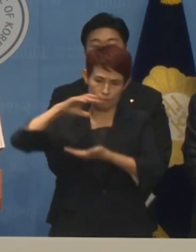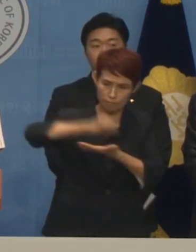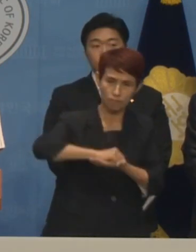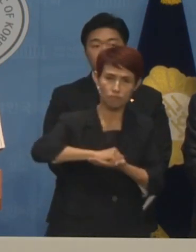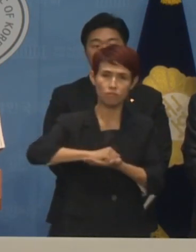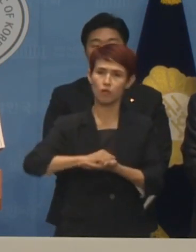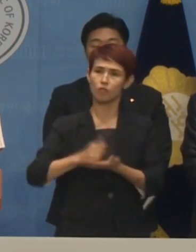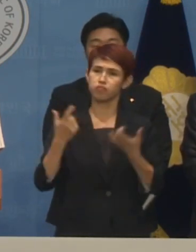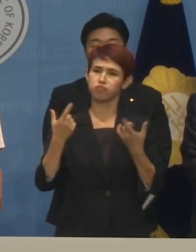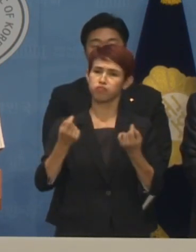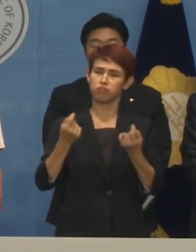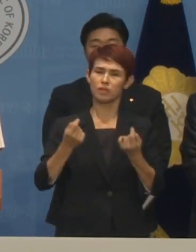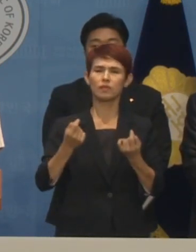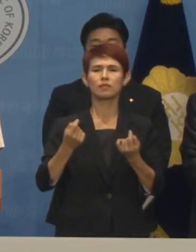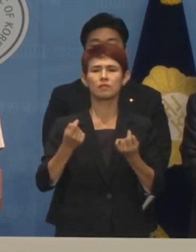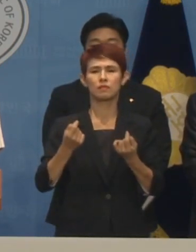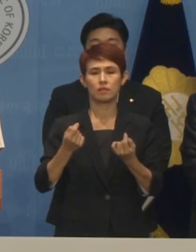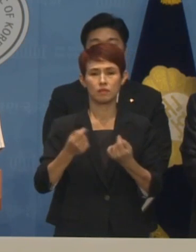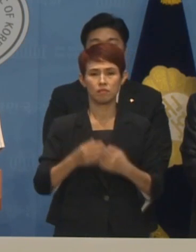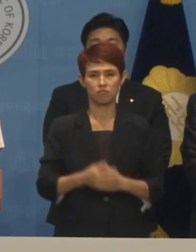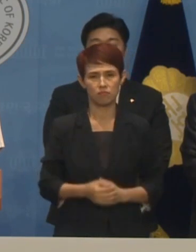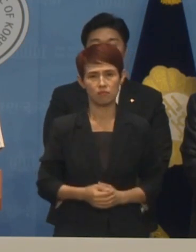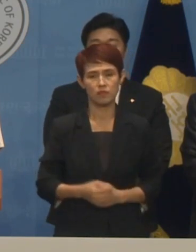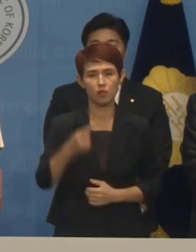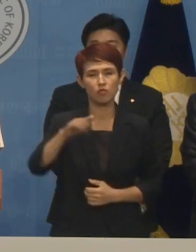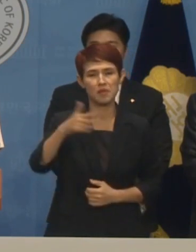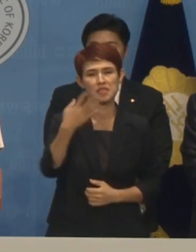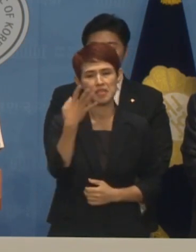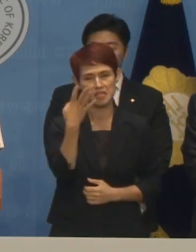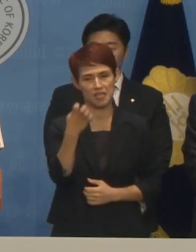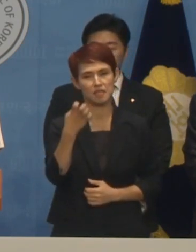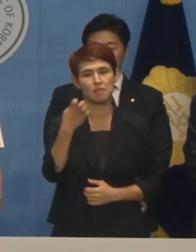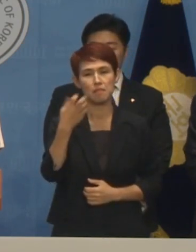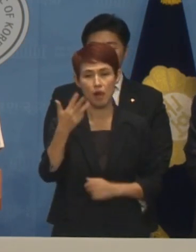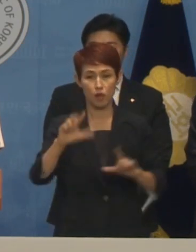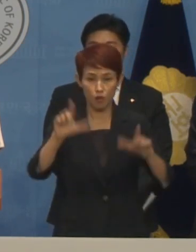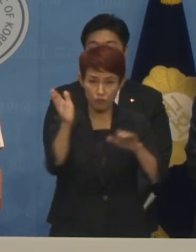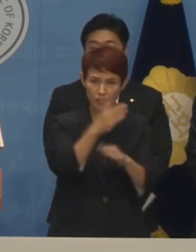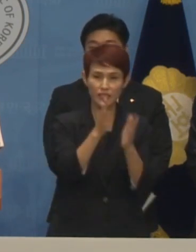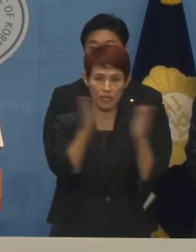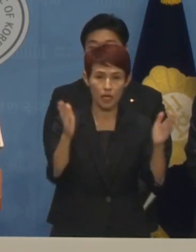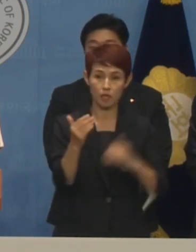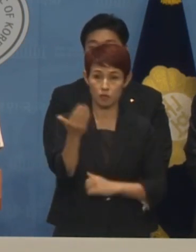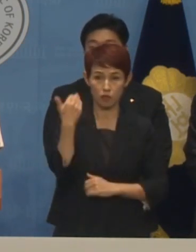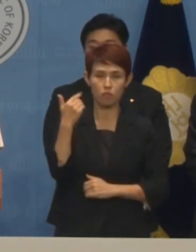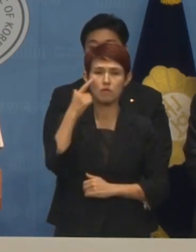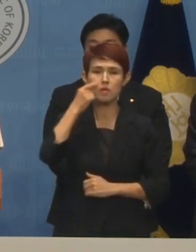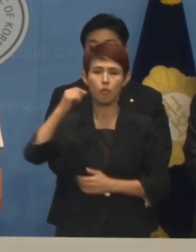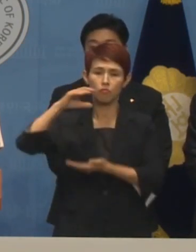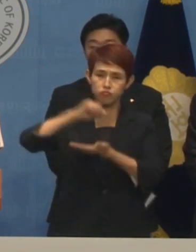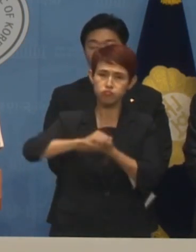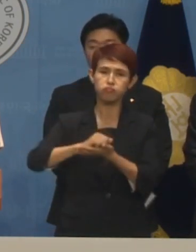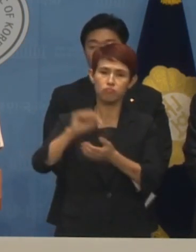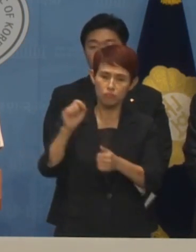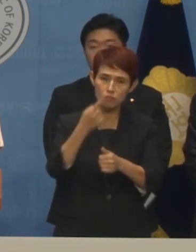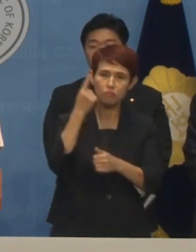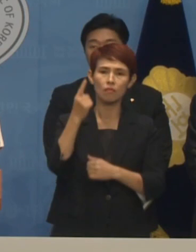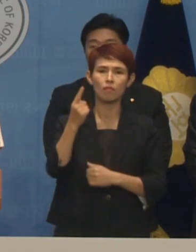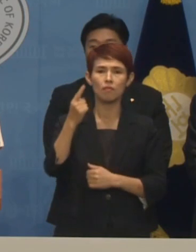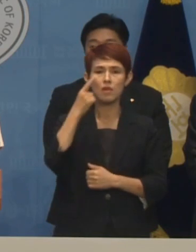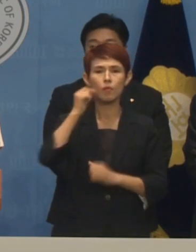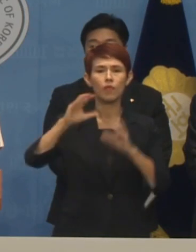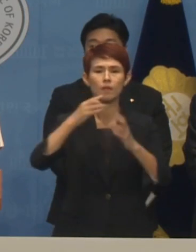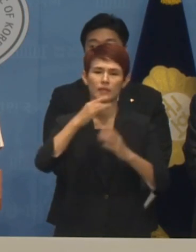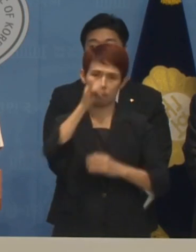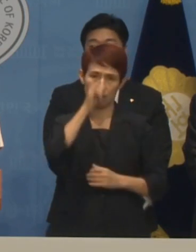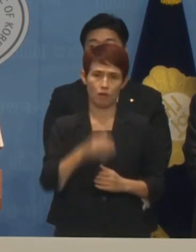그 식민지배 논리를 그대로 받아들여서 독립운동사를 바라보게 되면 독립운동가들은 반국가